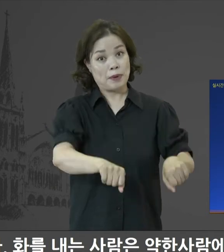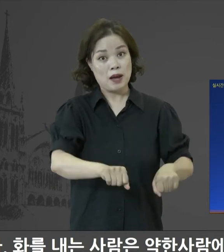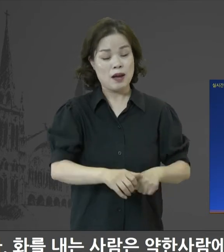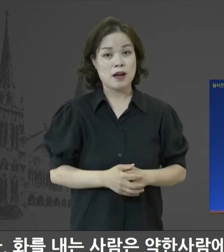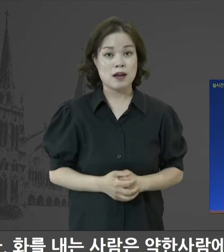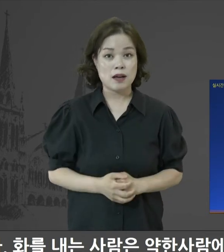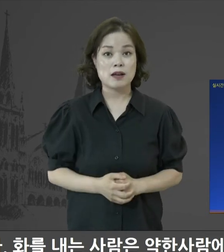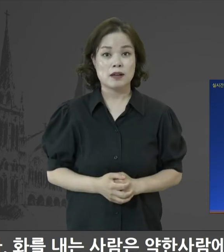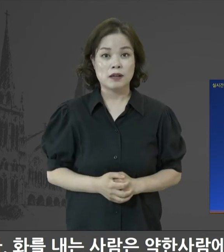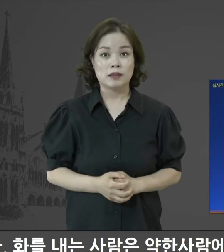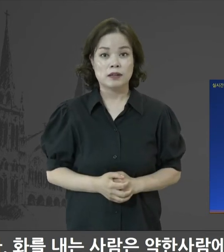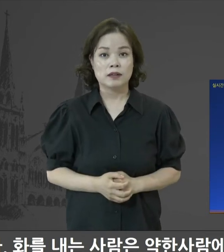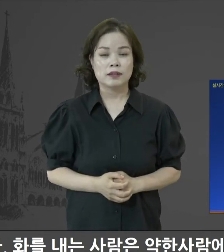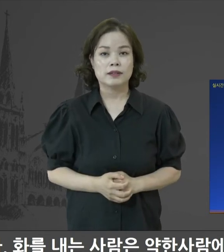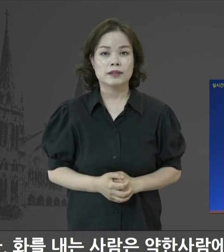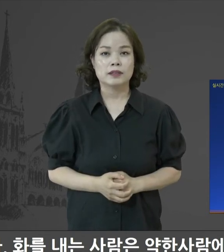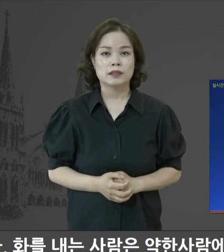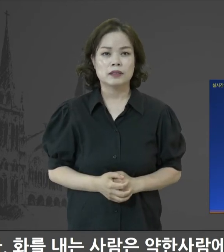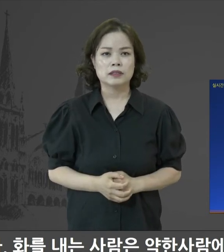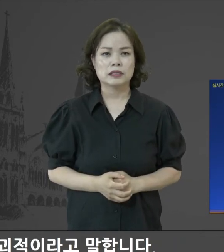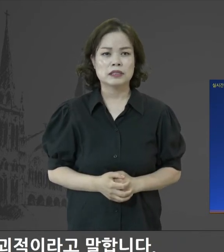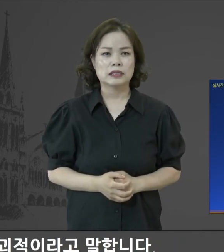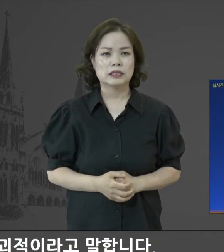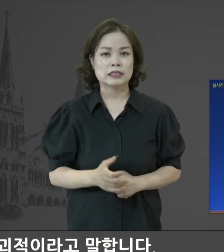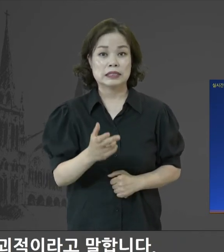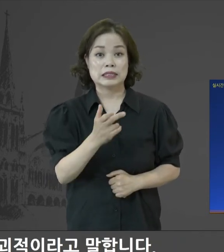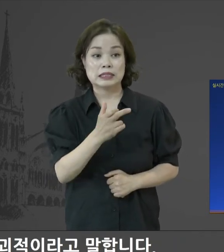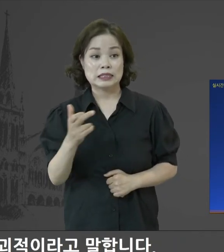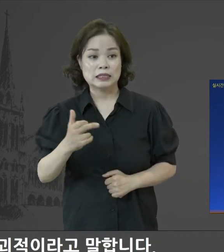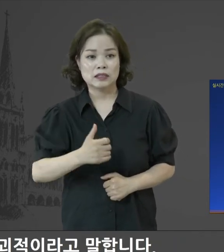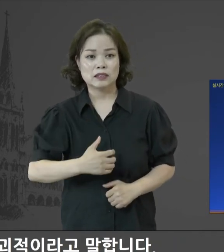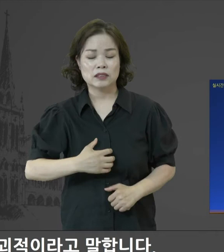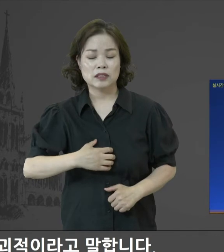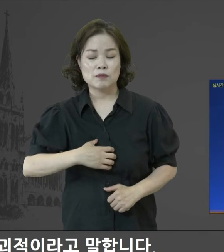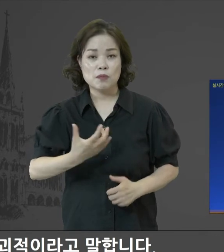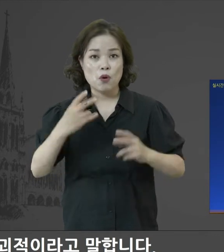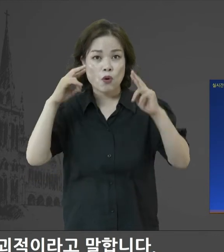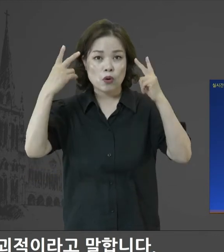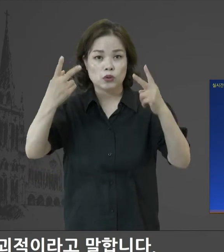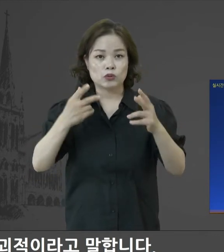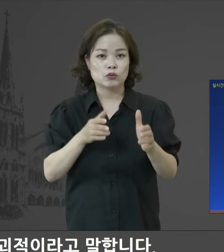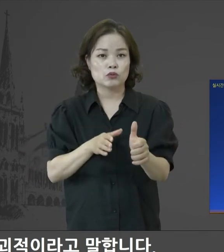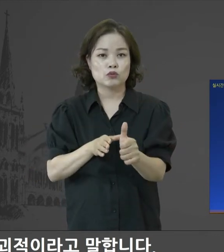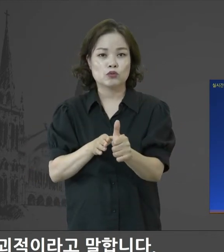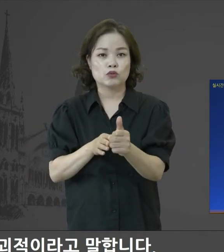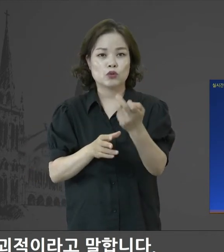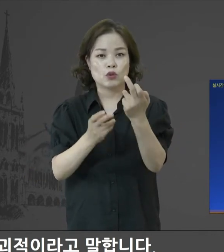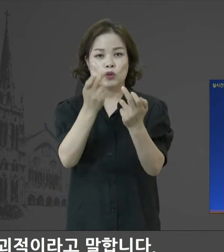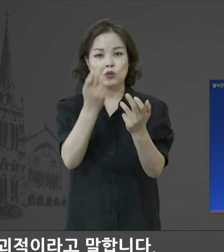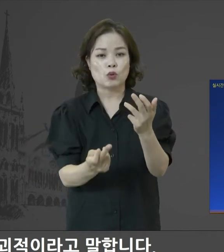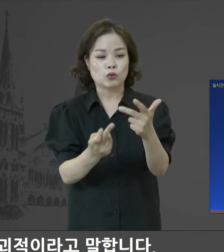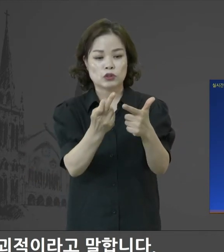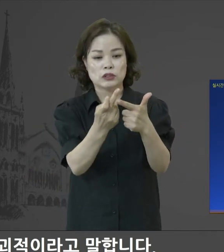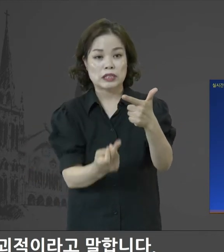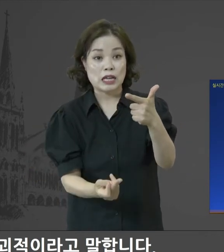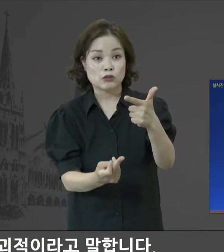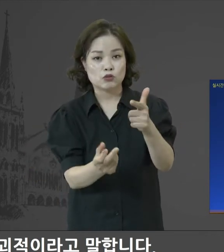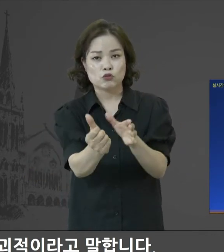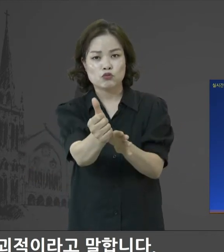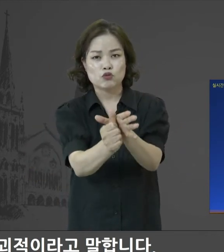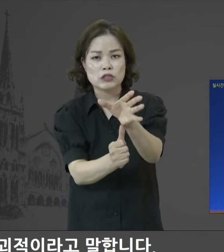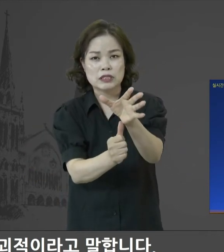것이죠. 여러분, 큰 분노가 일어나면서 동생을 죽인 이야기가 성경에 나오는 첫 번째 살인